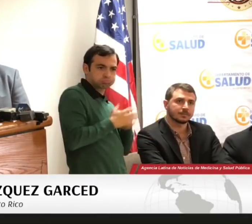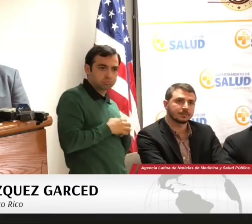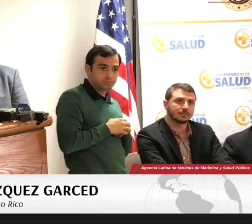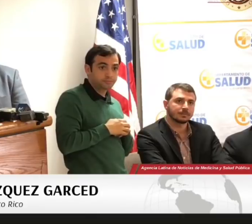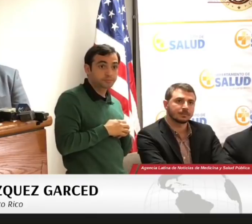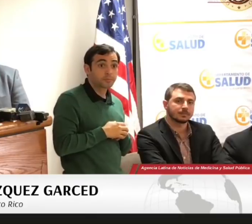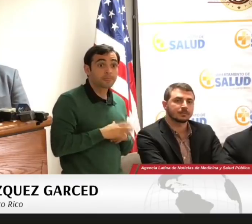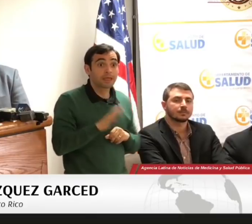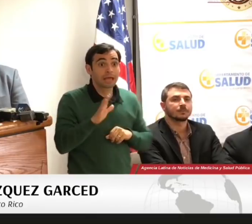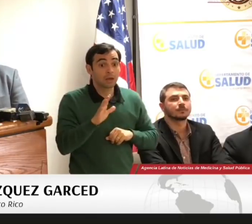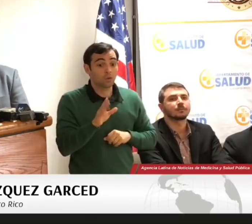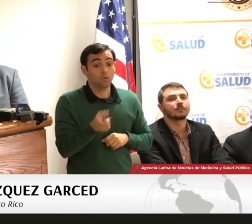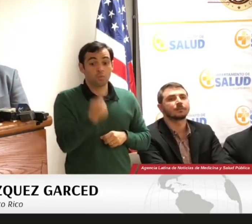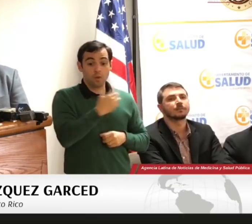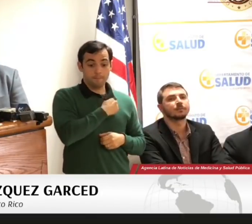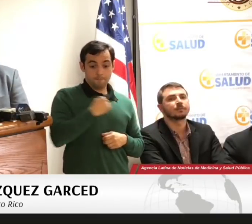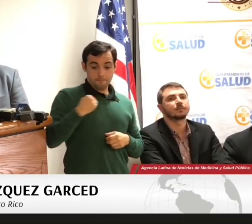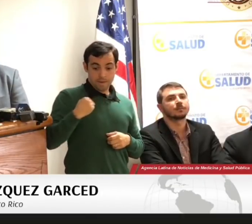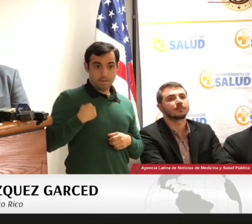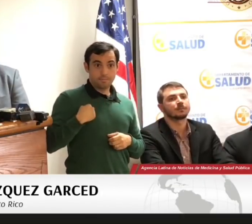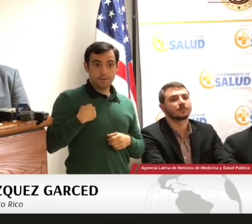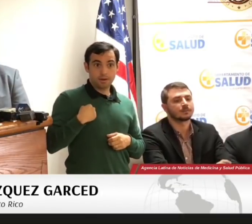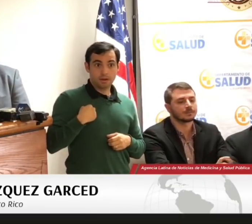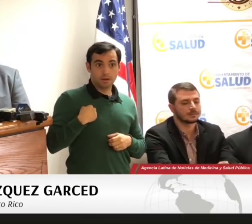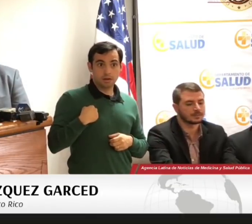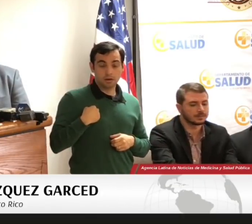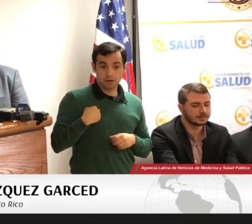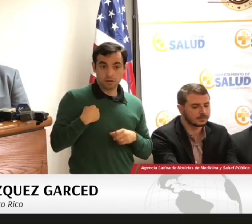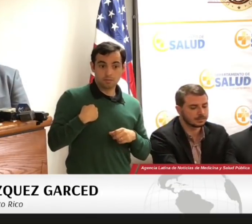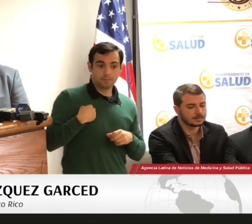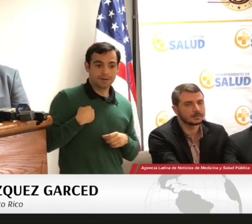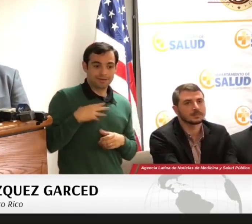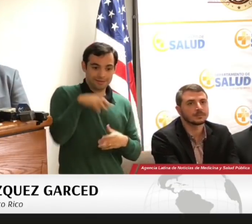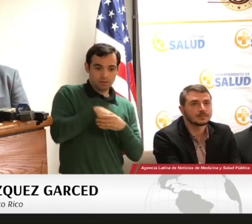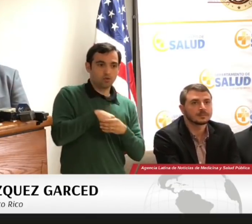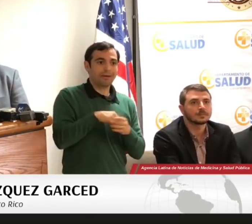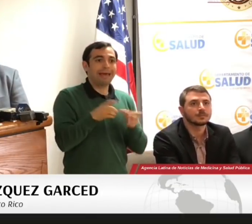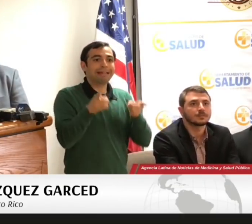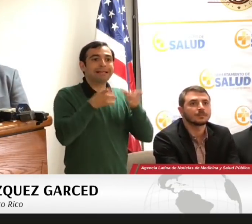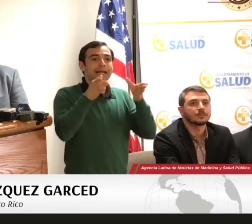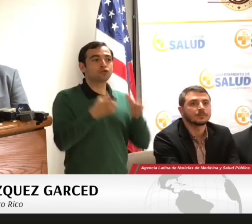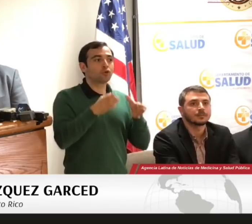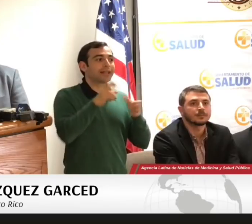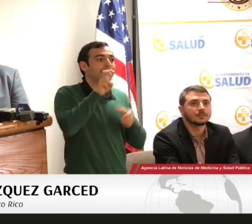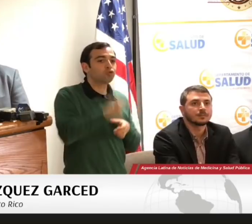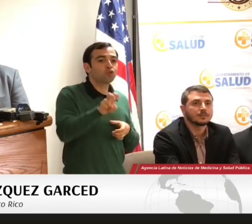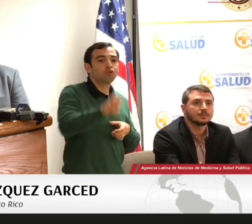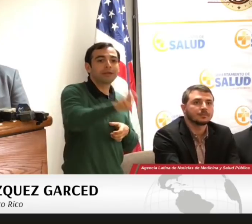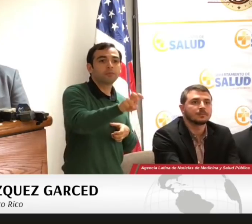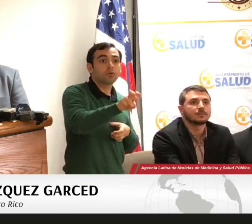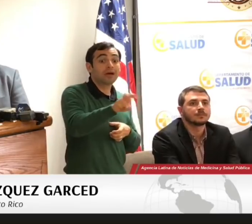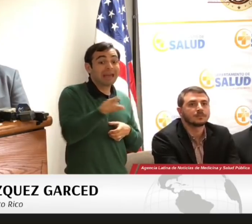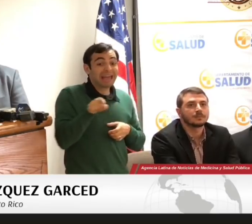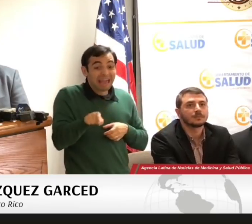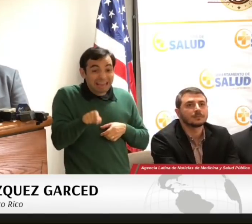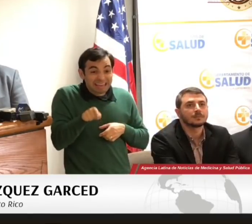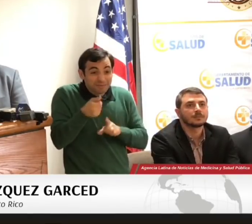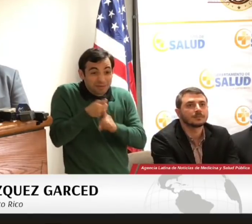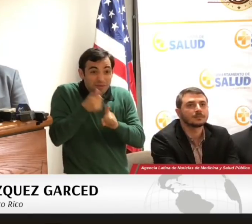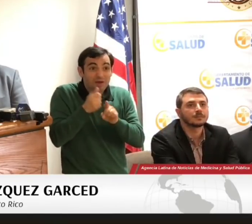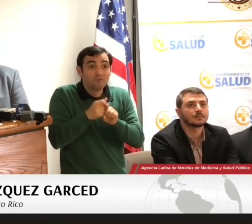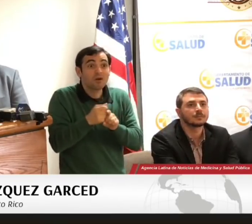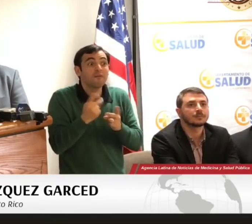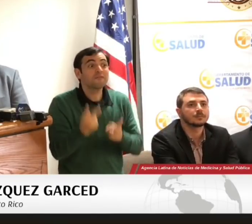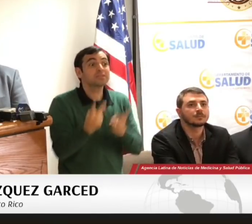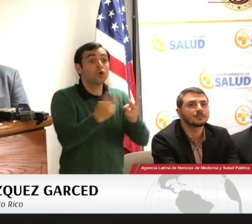gabinete que comparte con usted continuamente, la directora de turismo estuvo no solo en una, sino en dos actividades